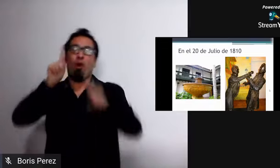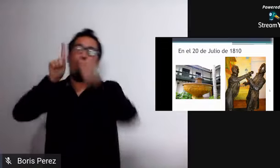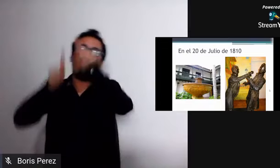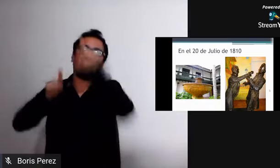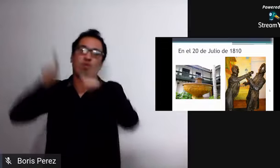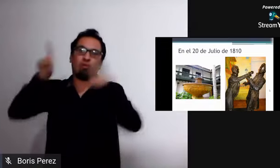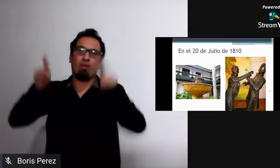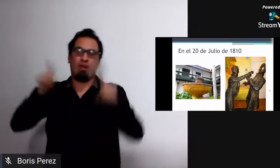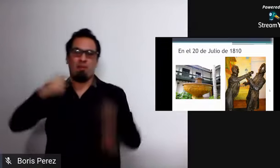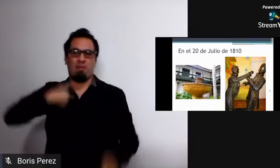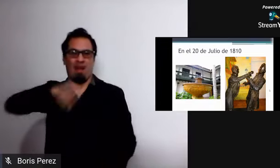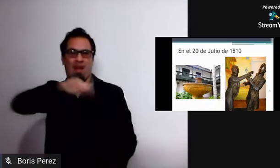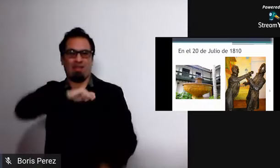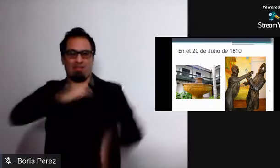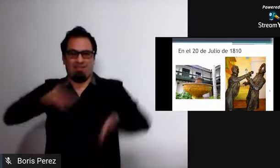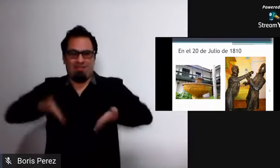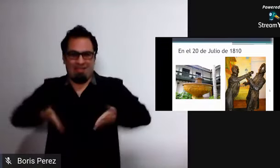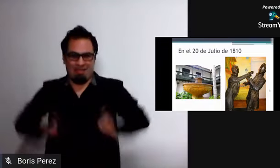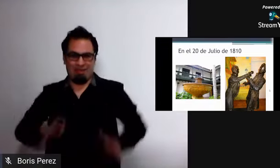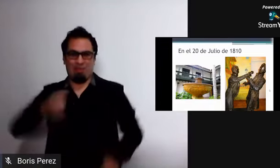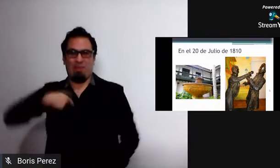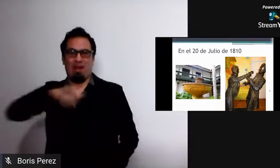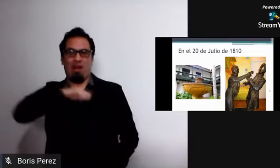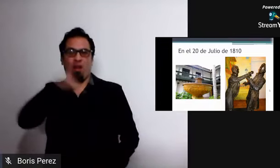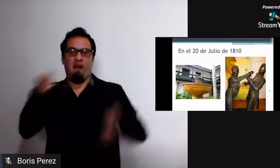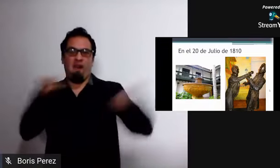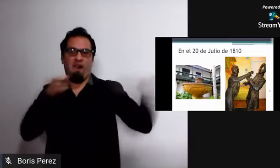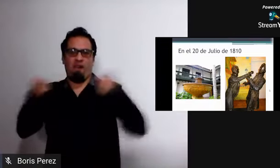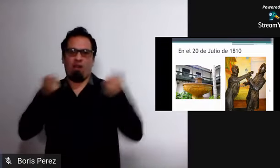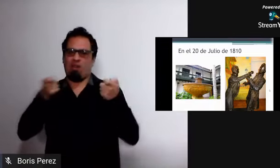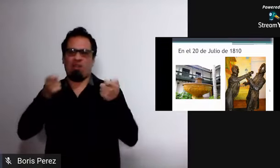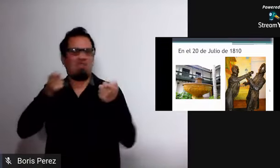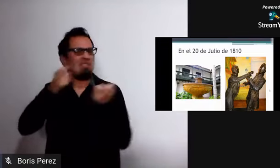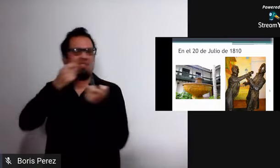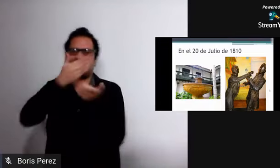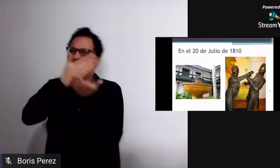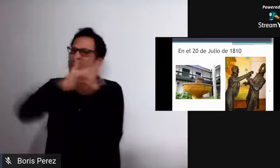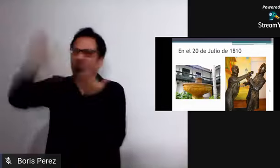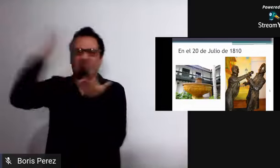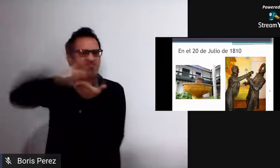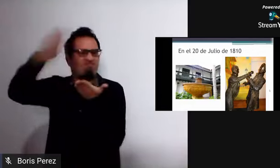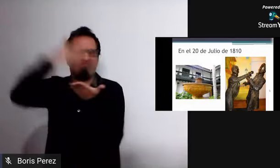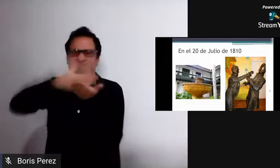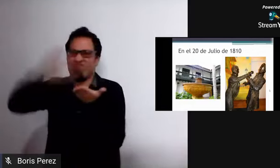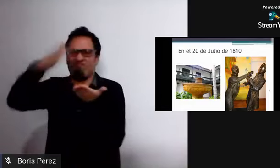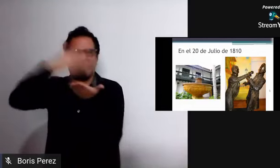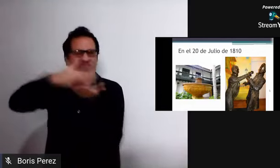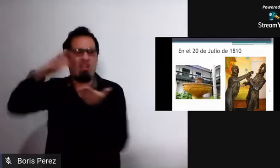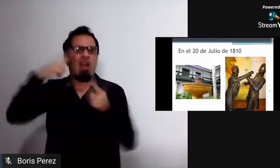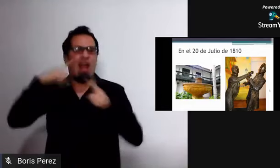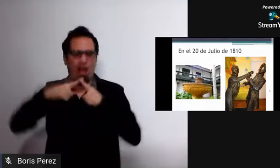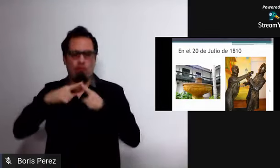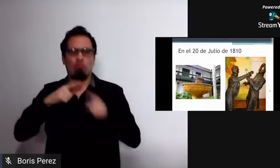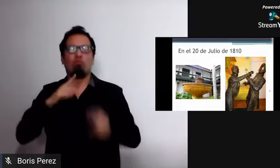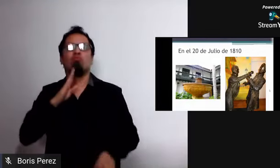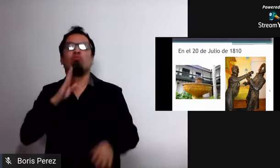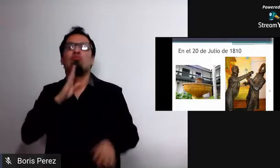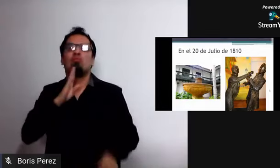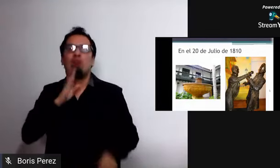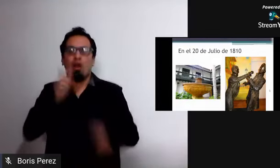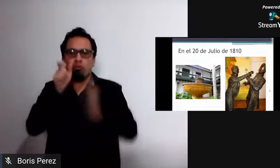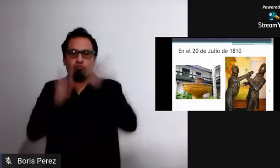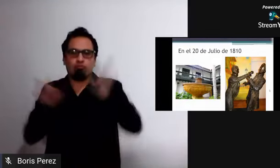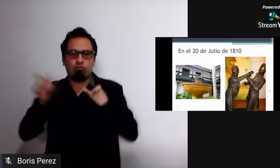una rebelión y algunas batallas en contra de algunos que apoyan, digamos, esa